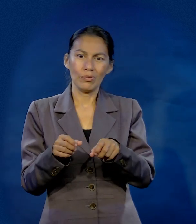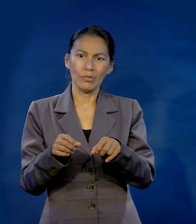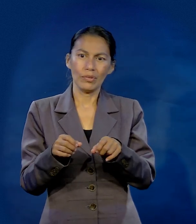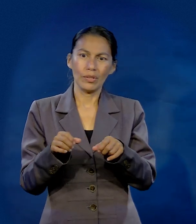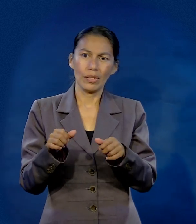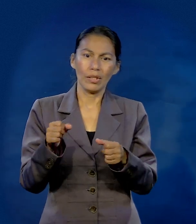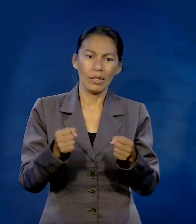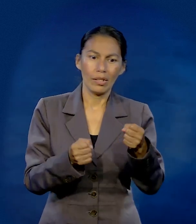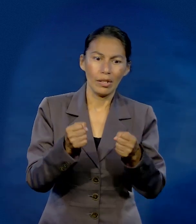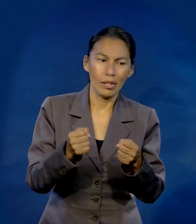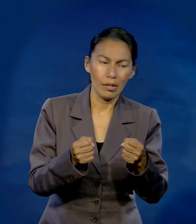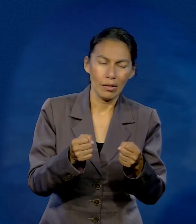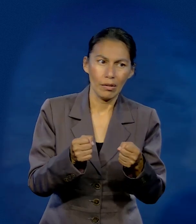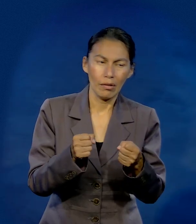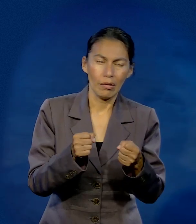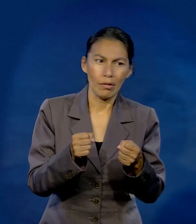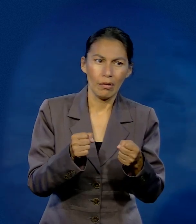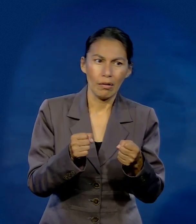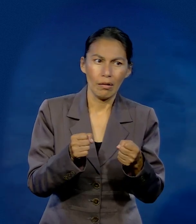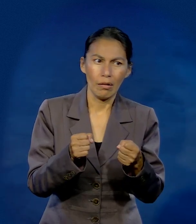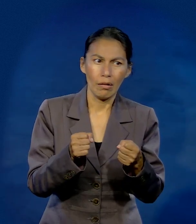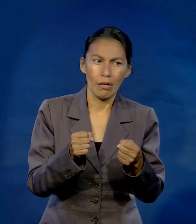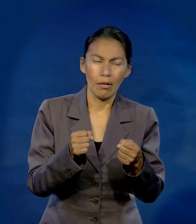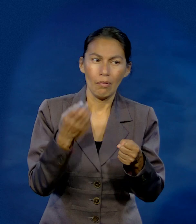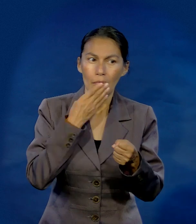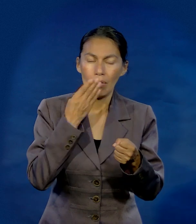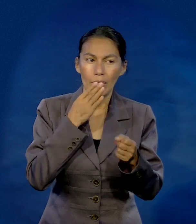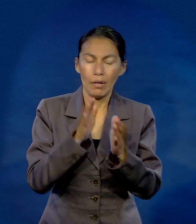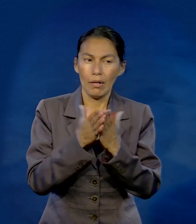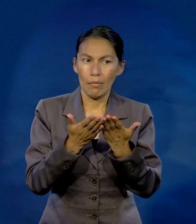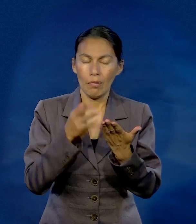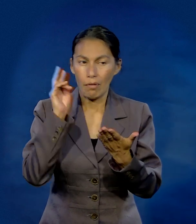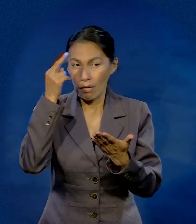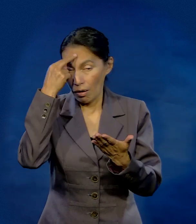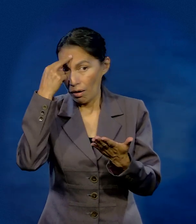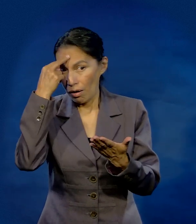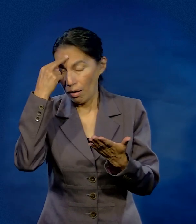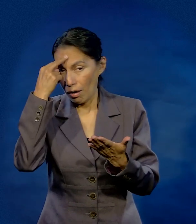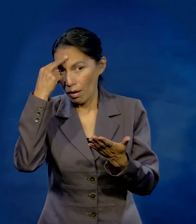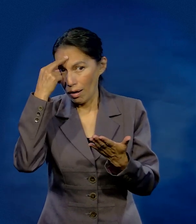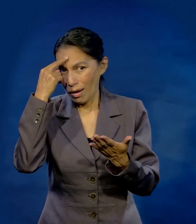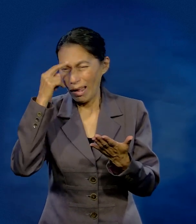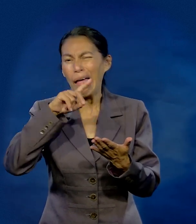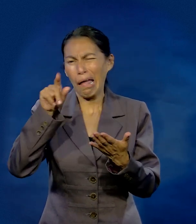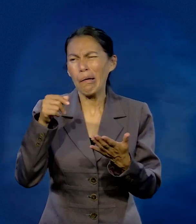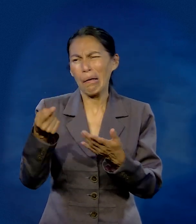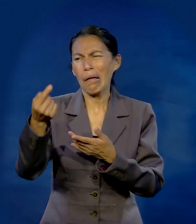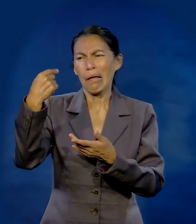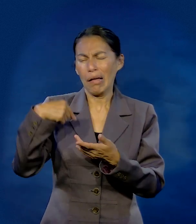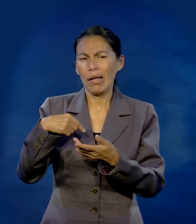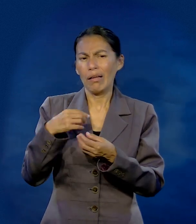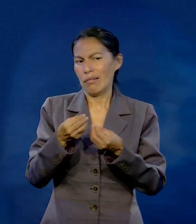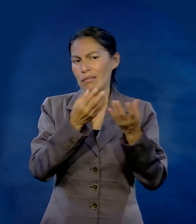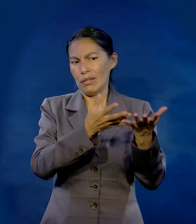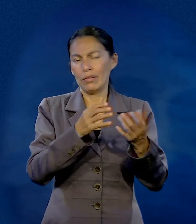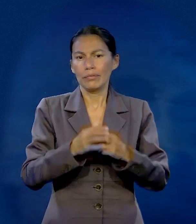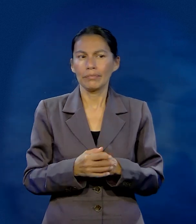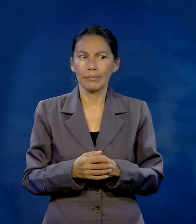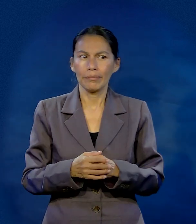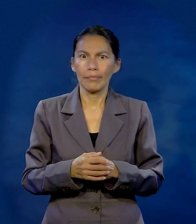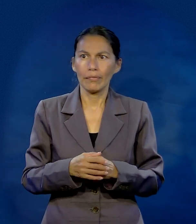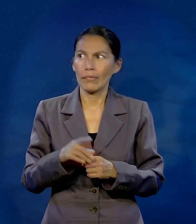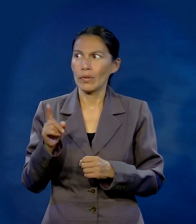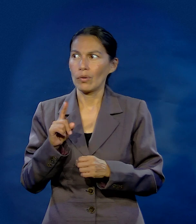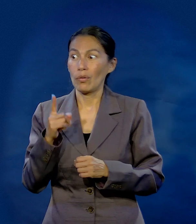ese día mi suegra estaba con nosotros amarramos la sillita de los niños los que saben tienen niños y viajan es todo un suplicio al momento